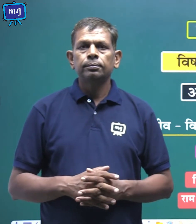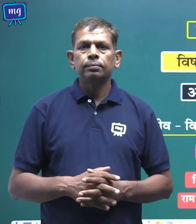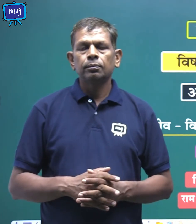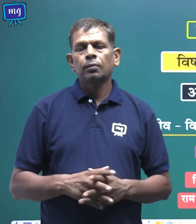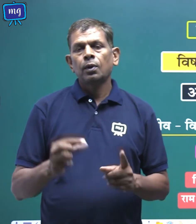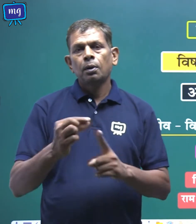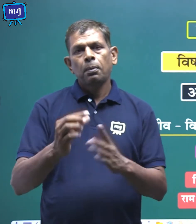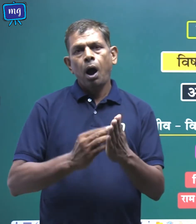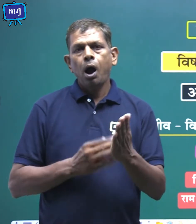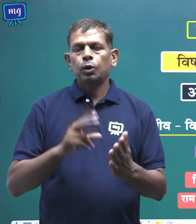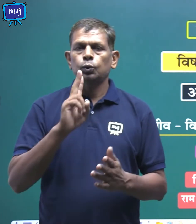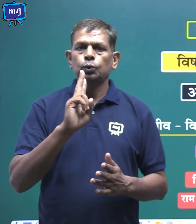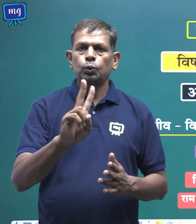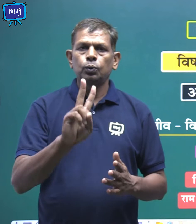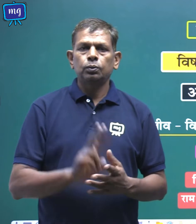भाग 2।